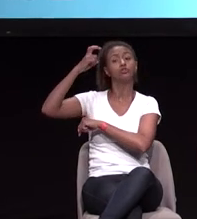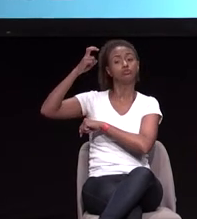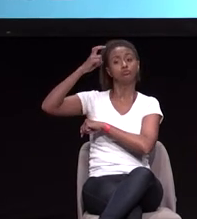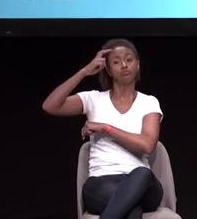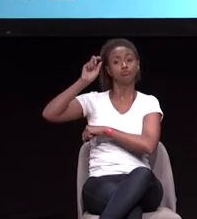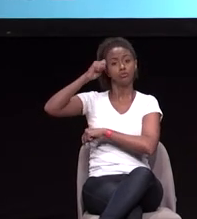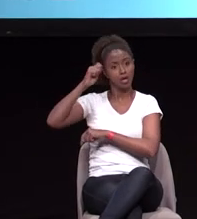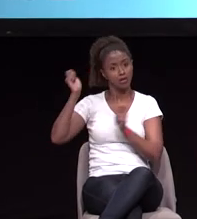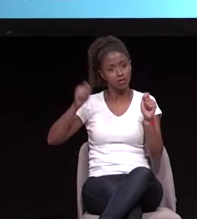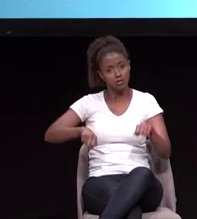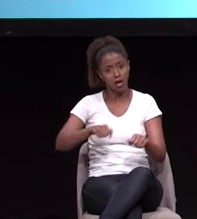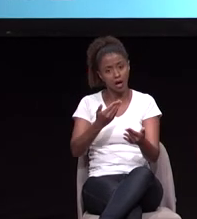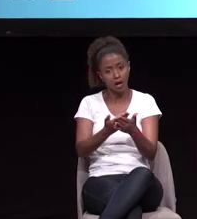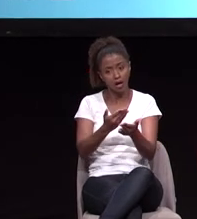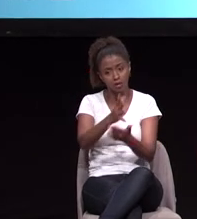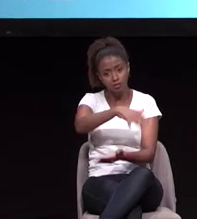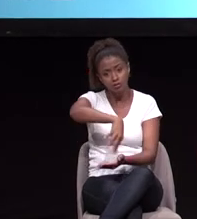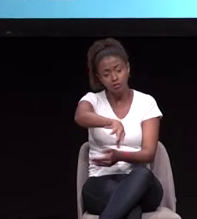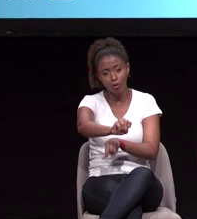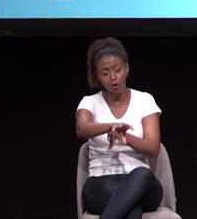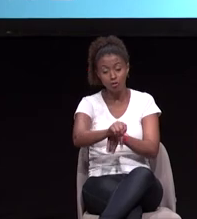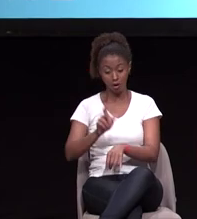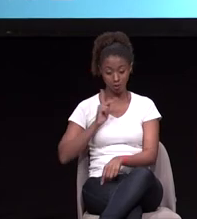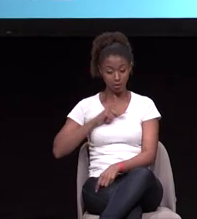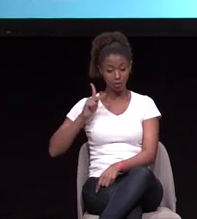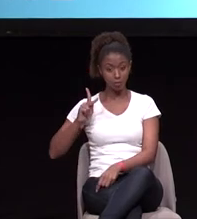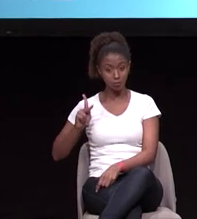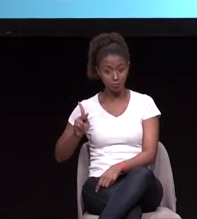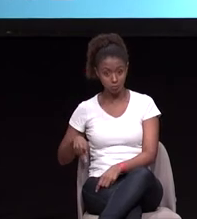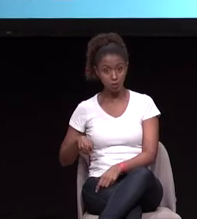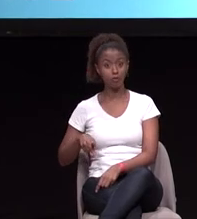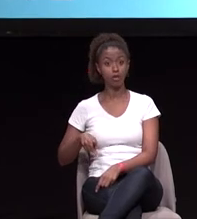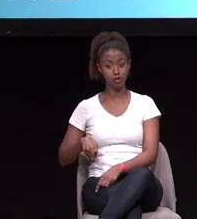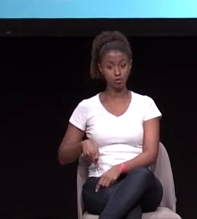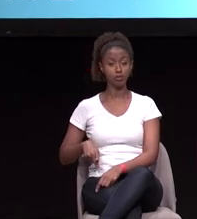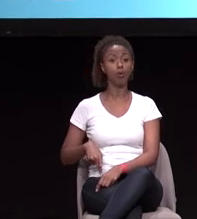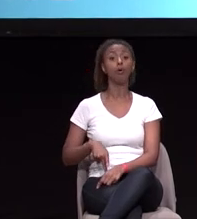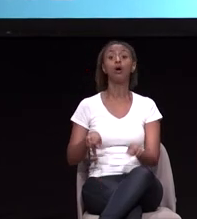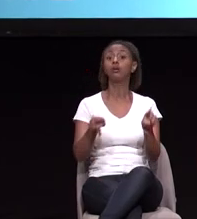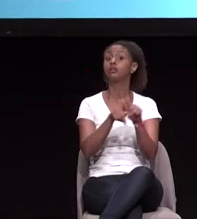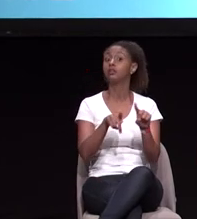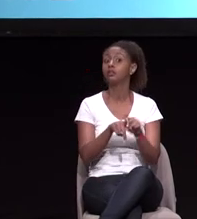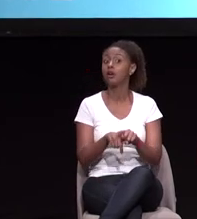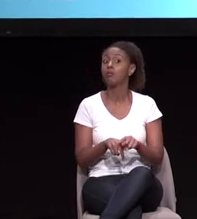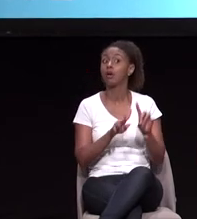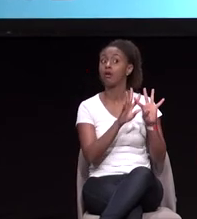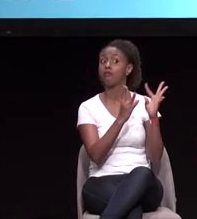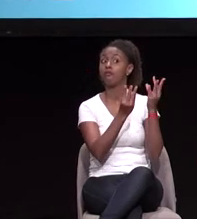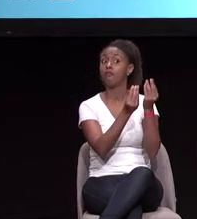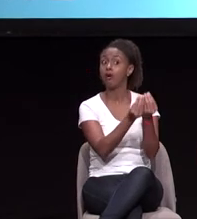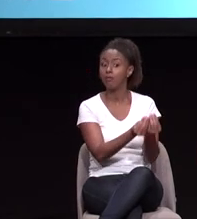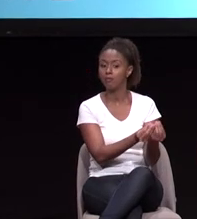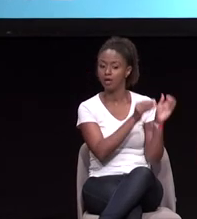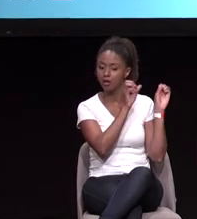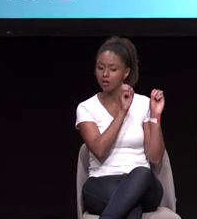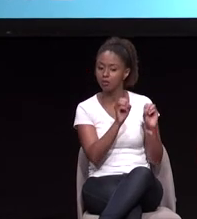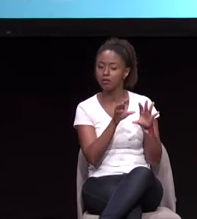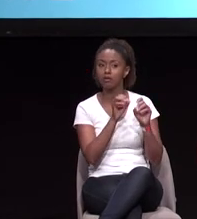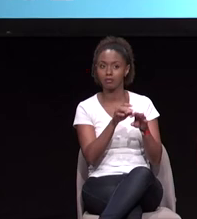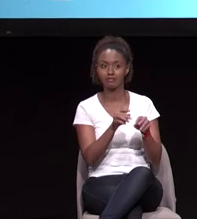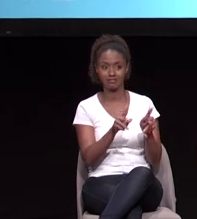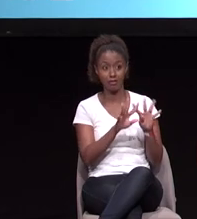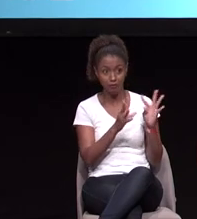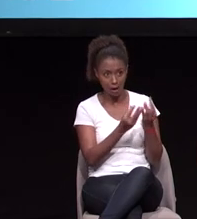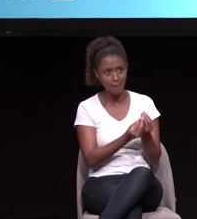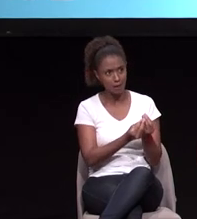transformar de aula que além do professor os pais também dentro da sala de aula os pais ligados às